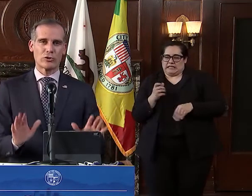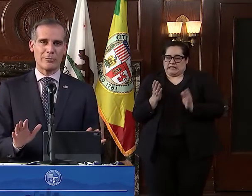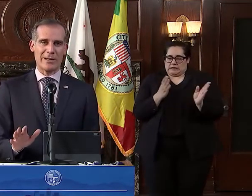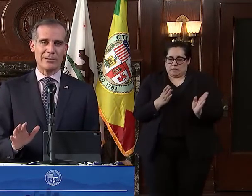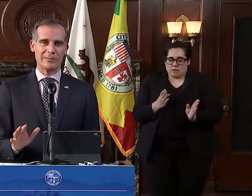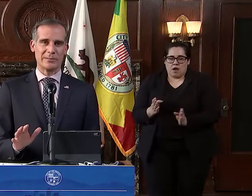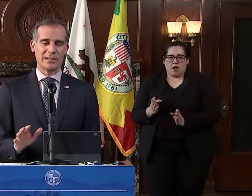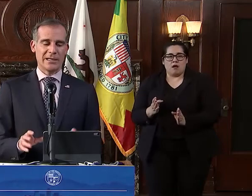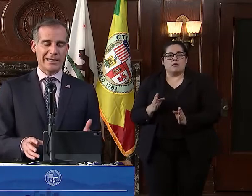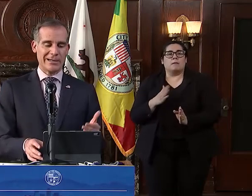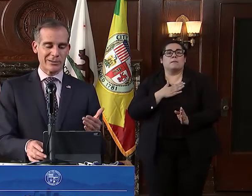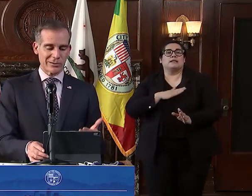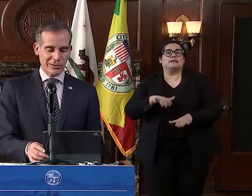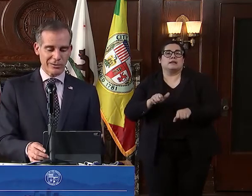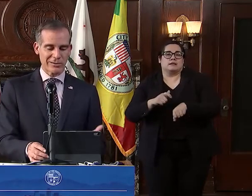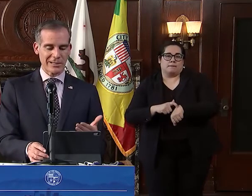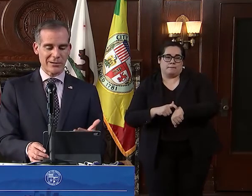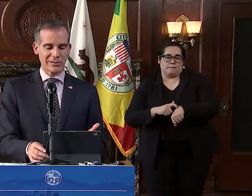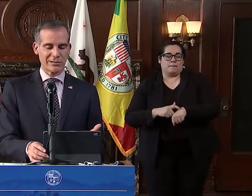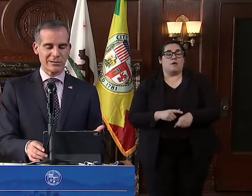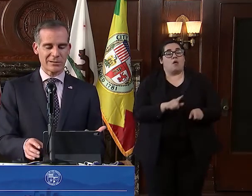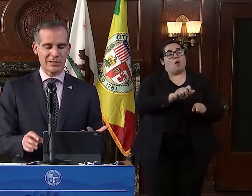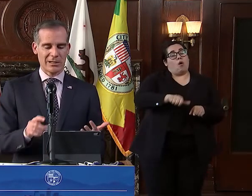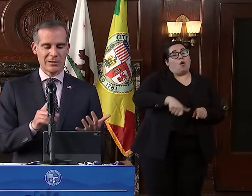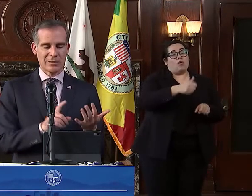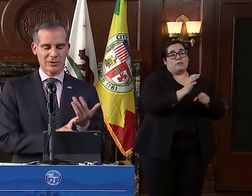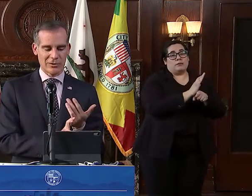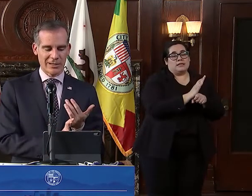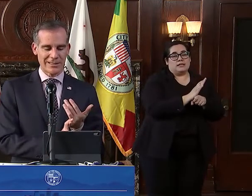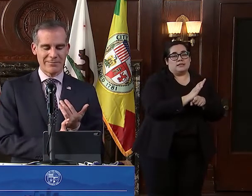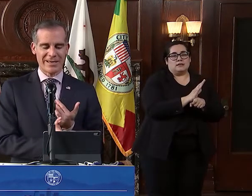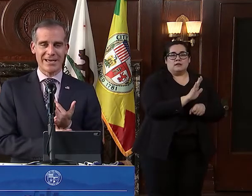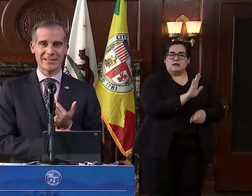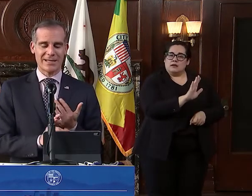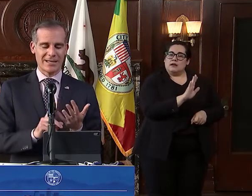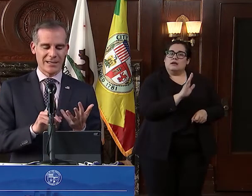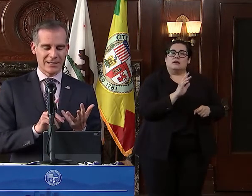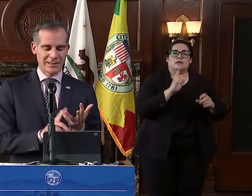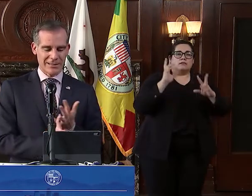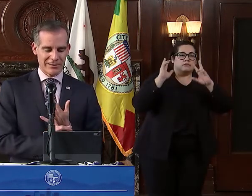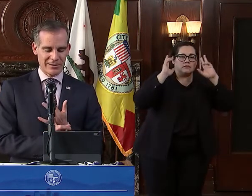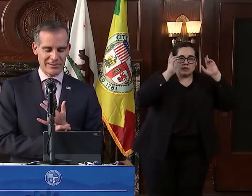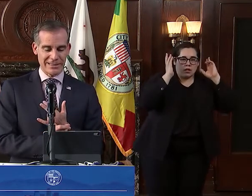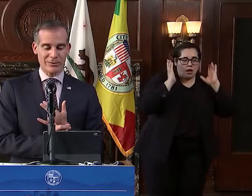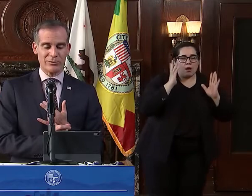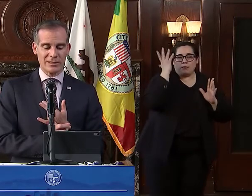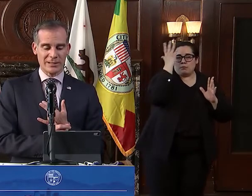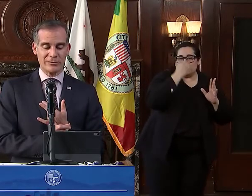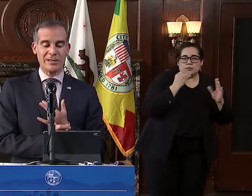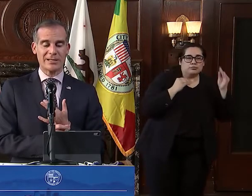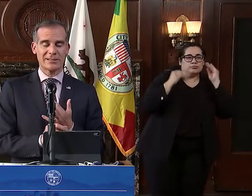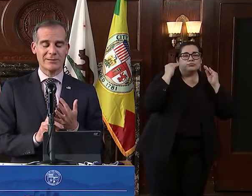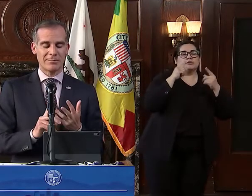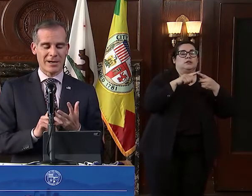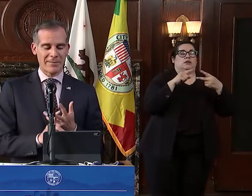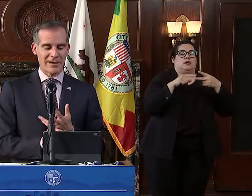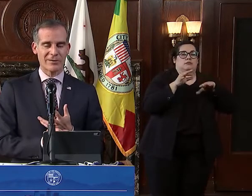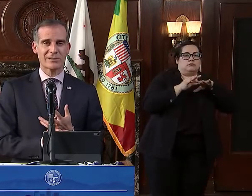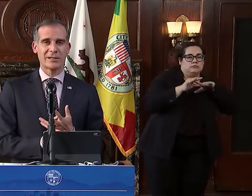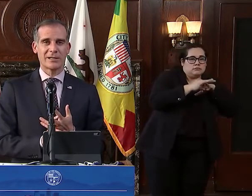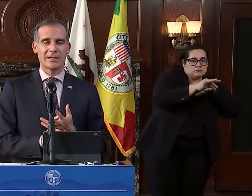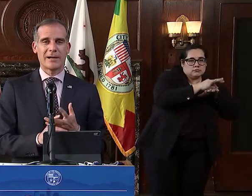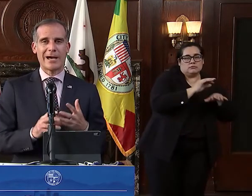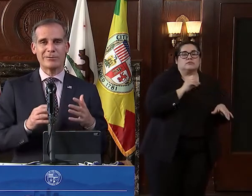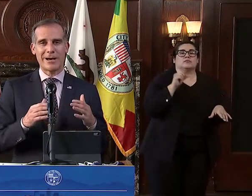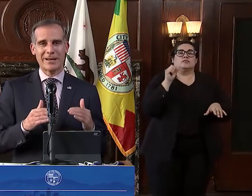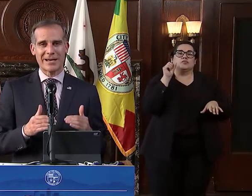preparar, tómanlo. Y los otros negocios, salones de belleza, salones de uñas,